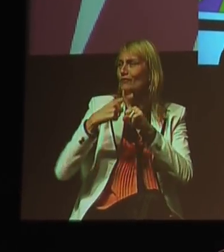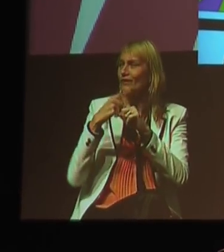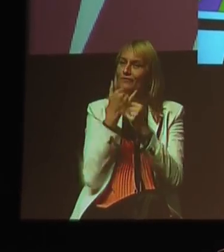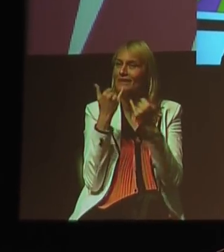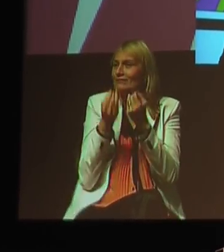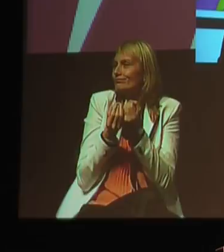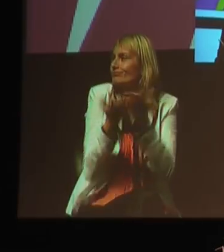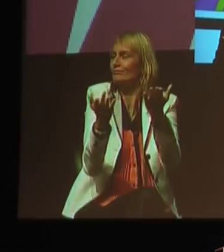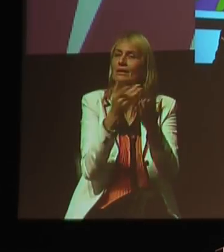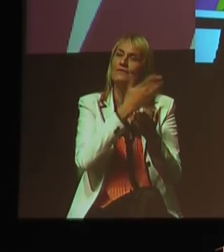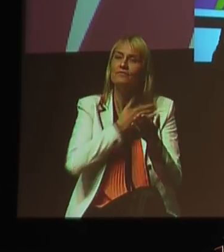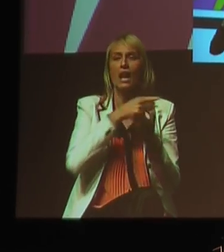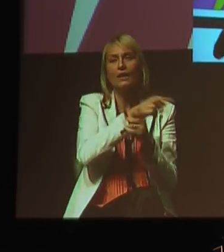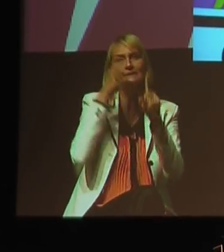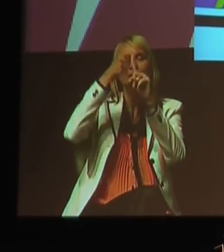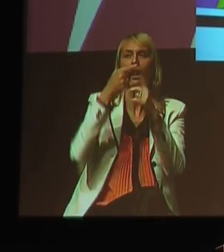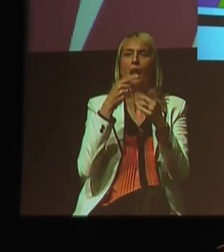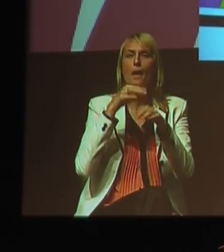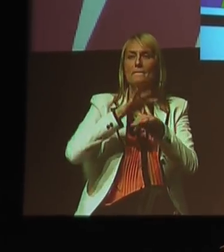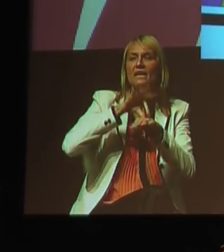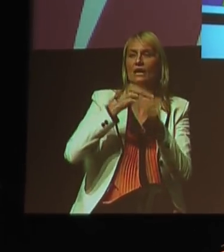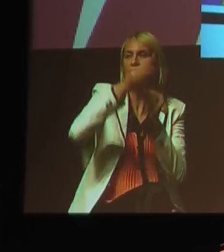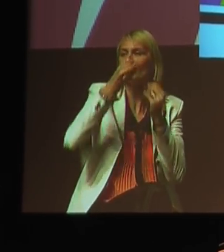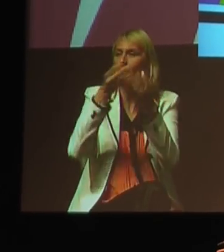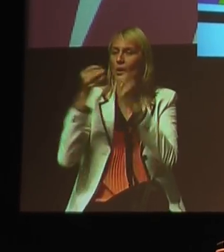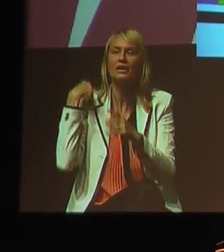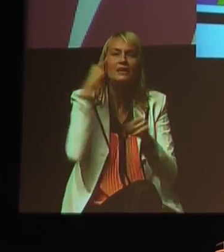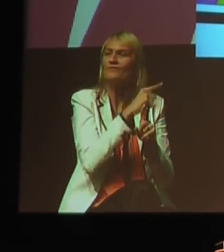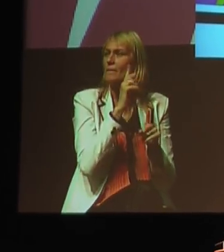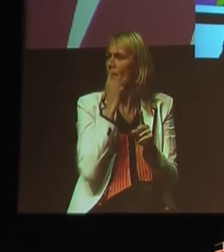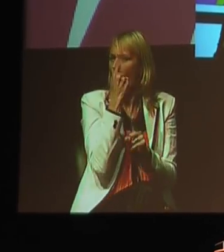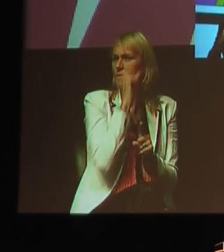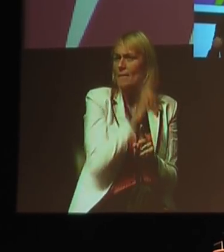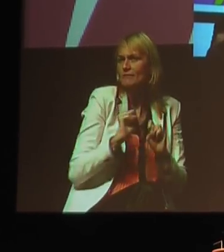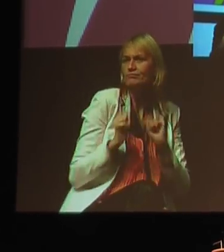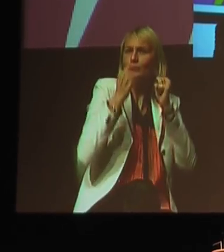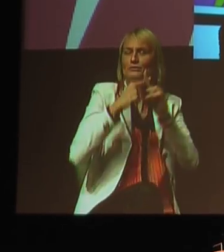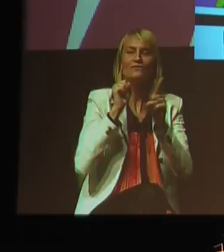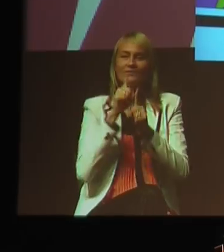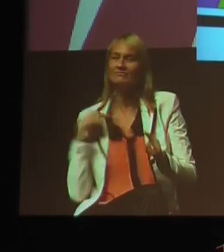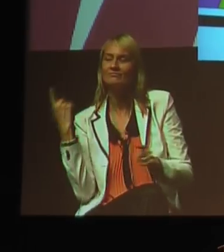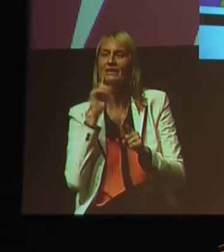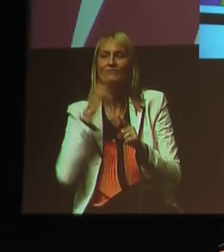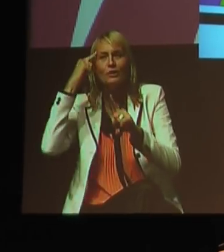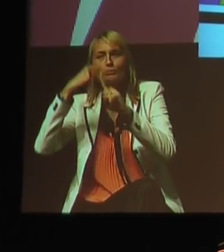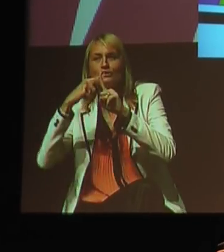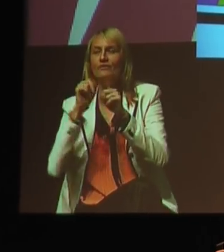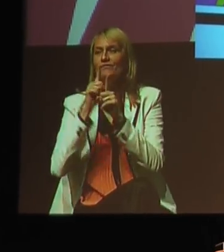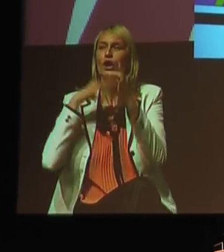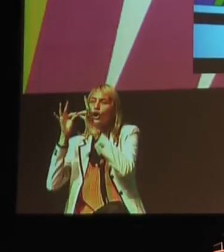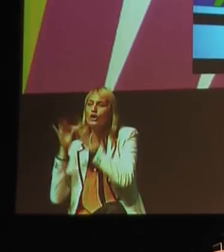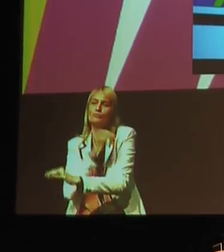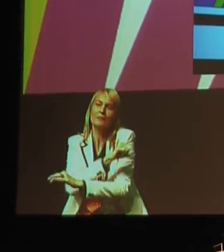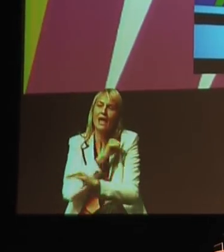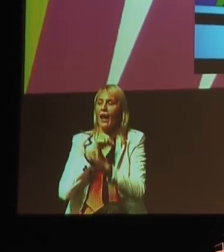Und Eltern entwickeln dann auch Probleme, Eltern sind dann traumatisiert und es geht darum, das dann wieder aufzuarbeiten,